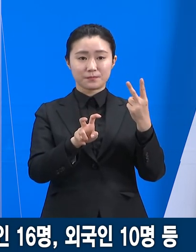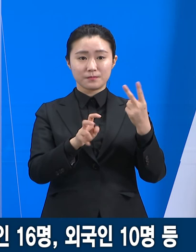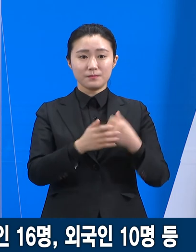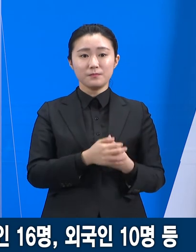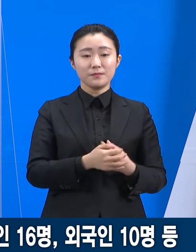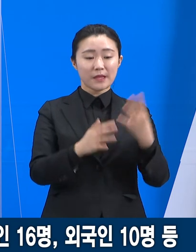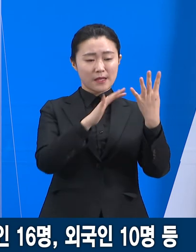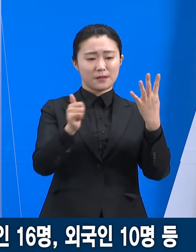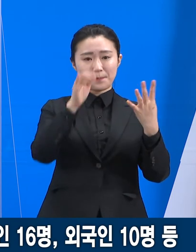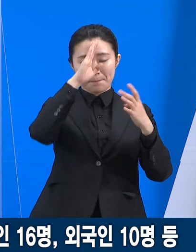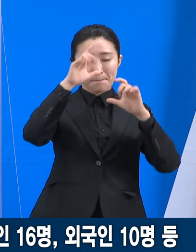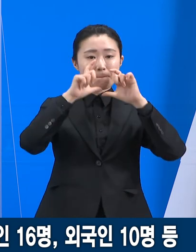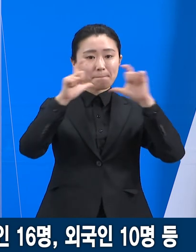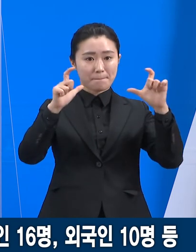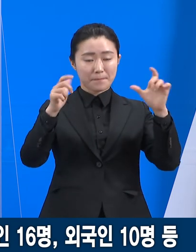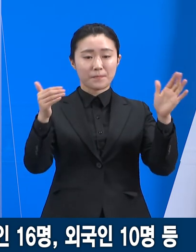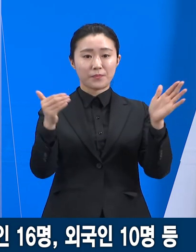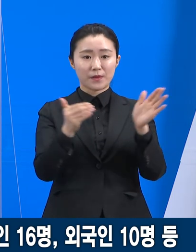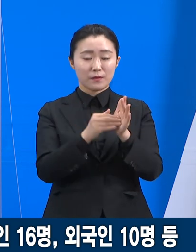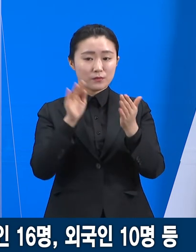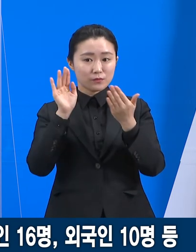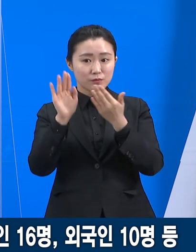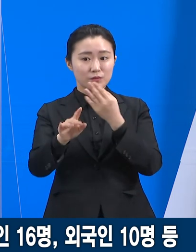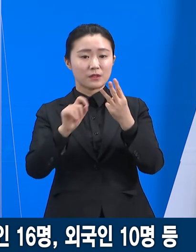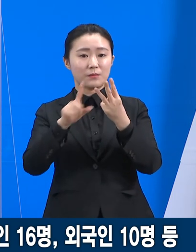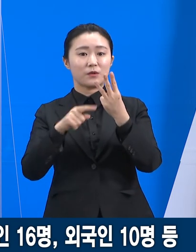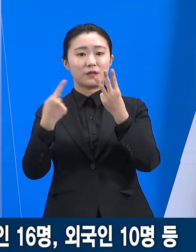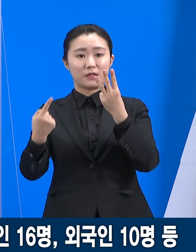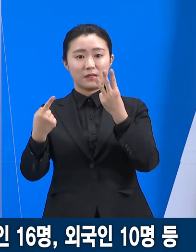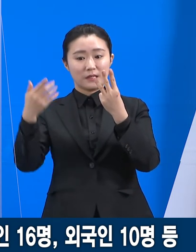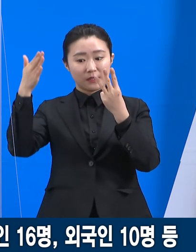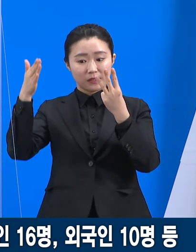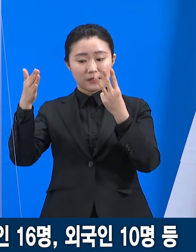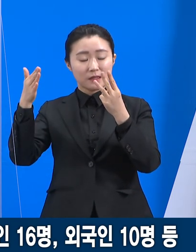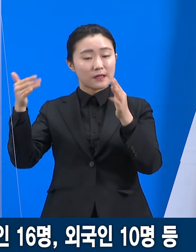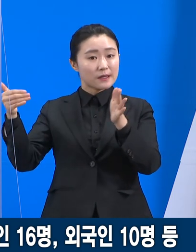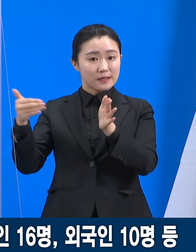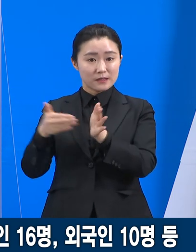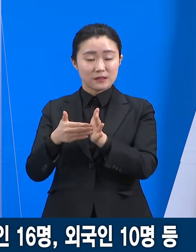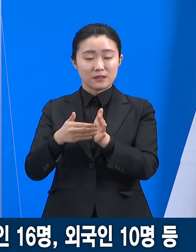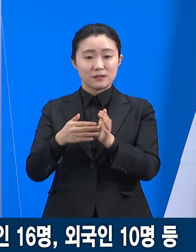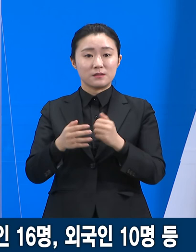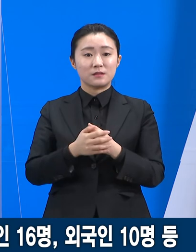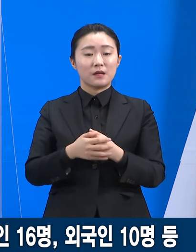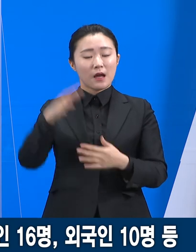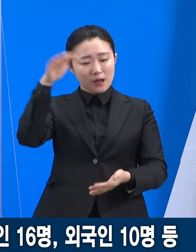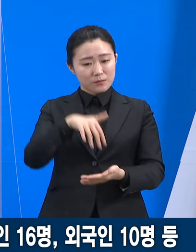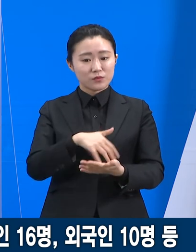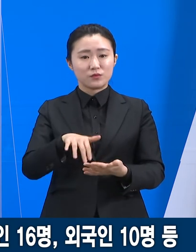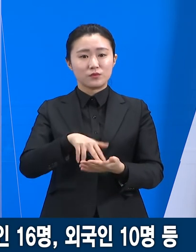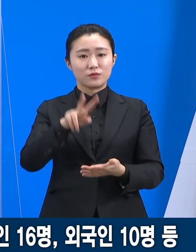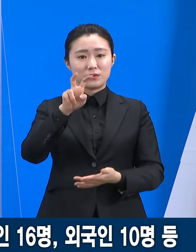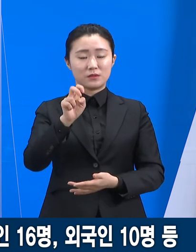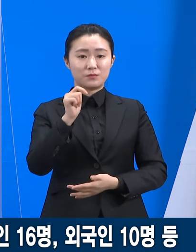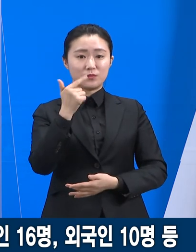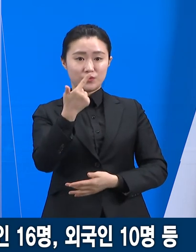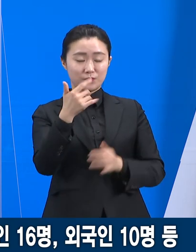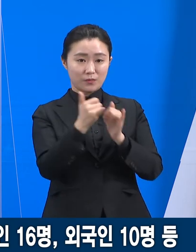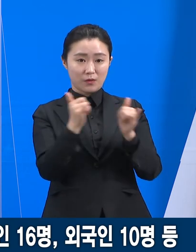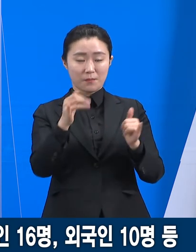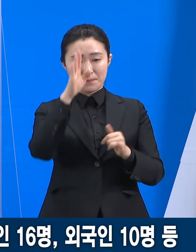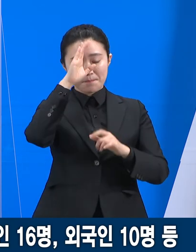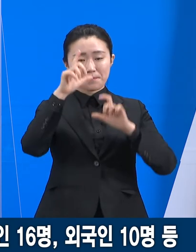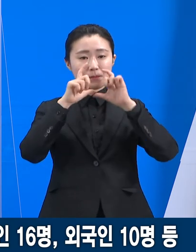1일까지 22명이 추가 확진 판정을 받았습니다. 금일 0시 기준 관련된 총 확진자는